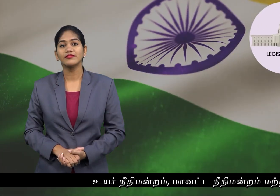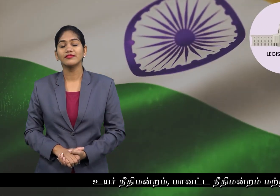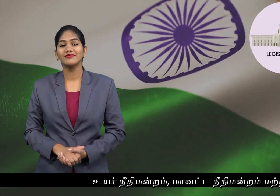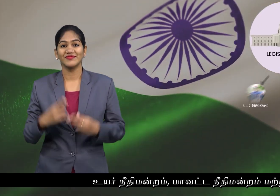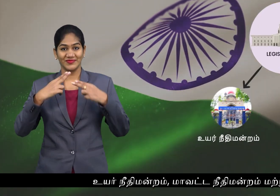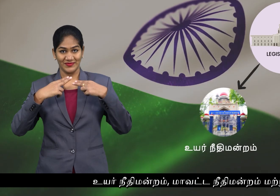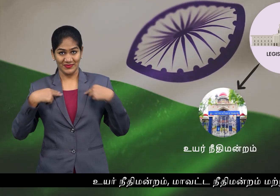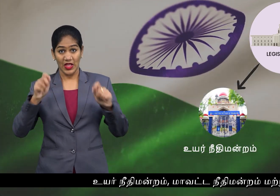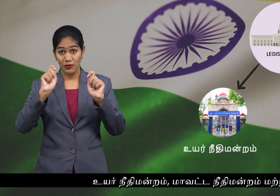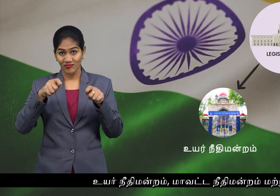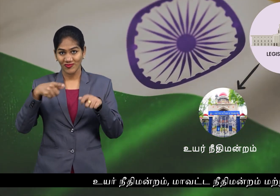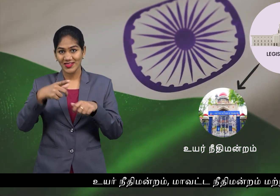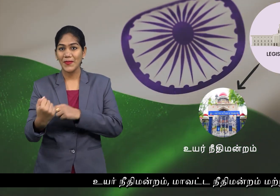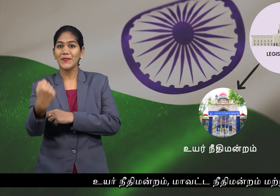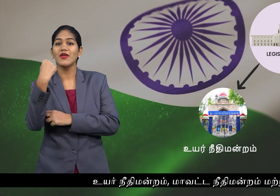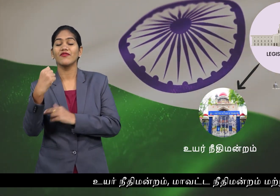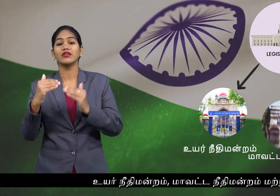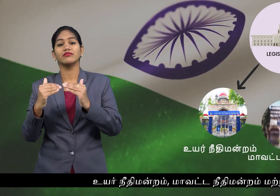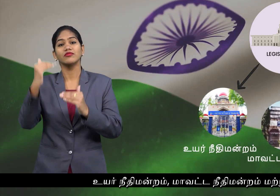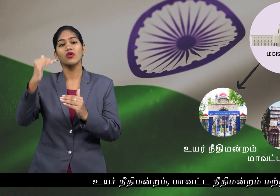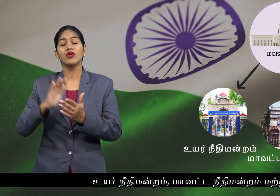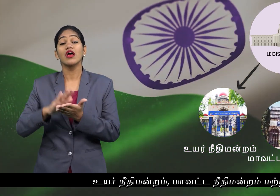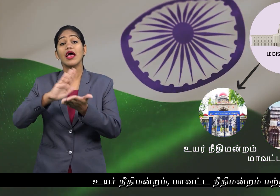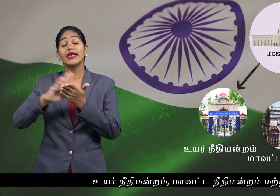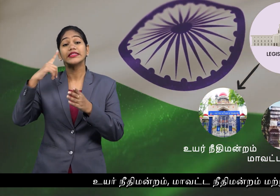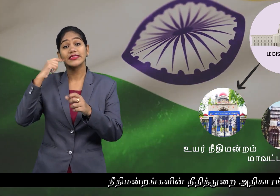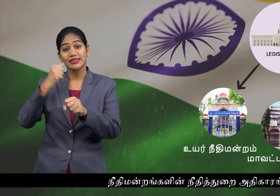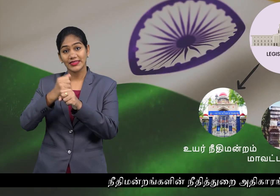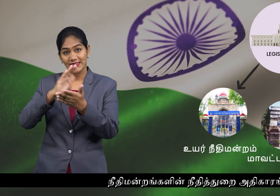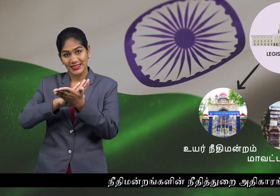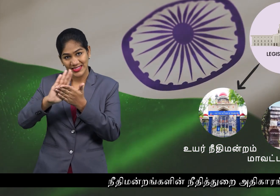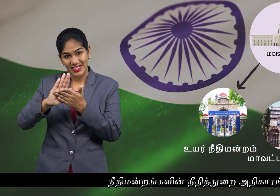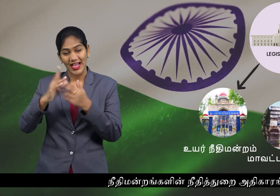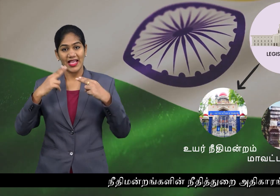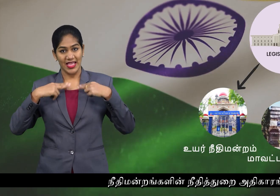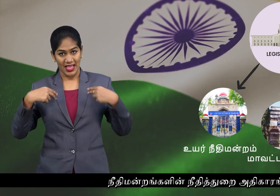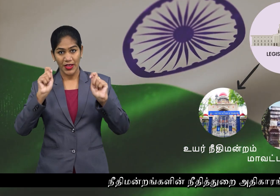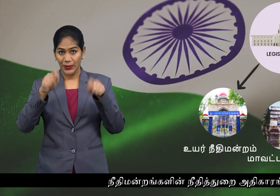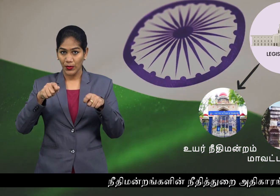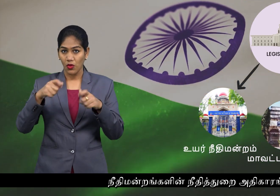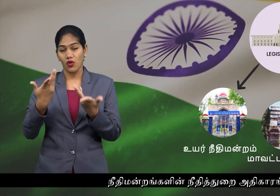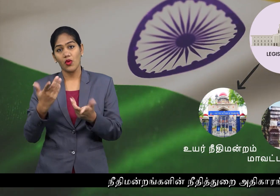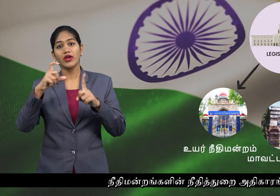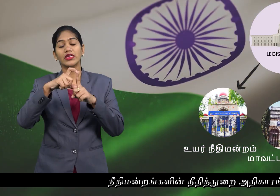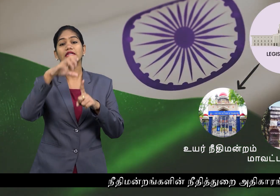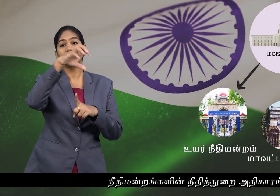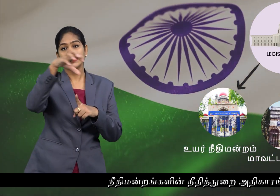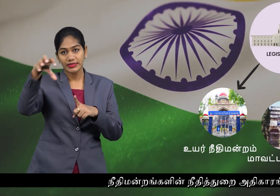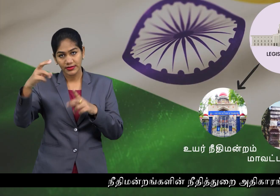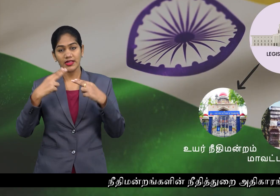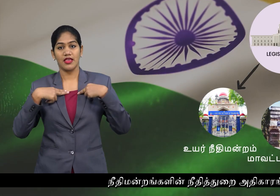உயர் நீதிமன்றம், மாவட்ட நீதிமன்றம் மற்றும் பிற நீதிமன்றங்களின் நீதித்துறை